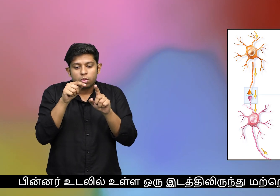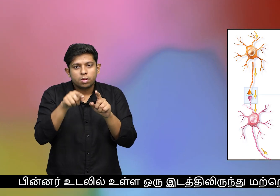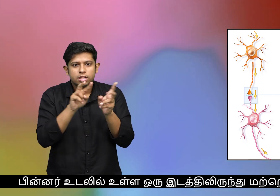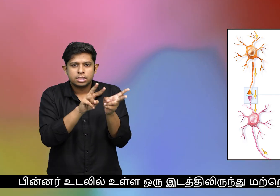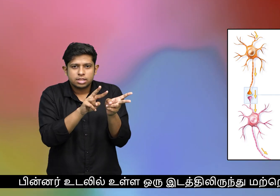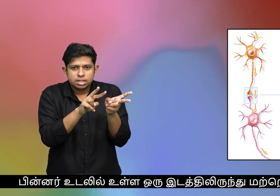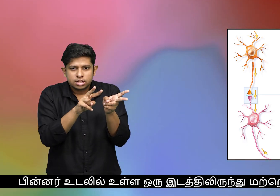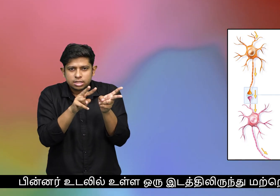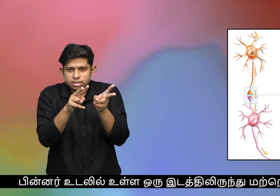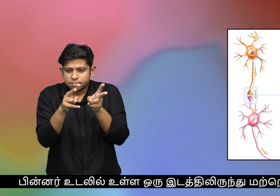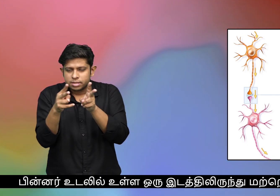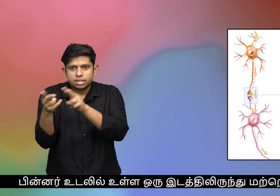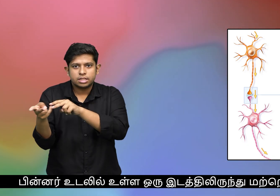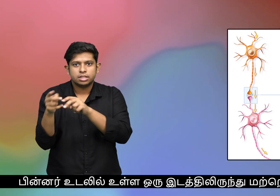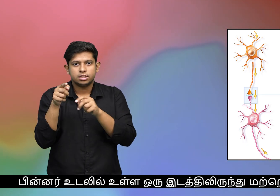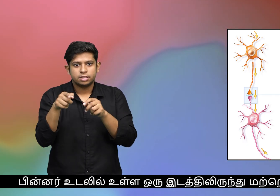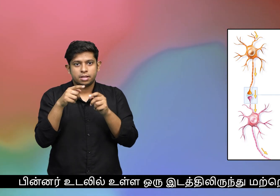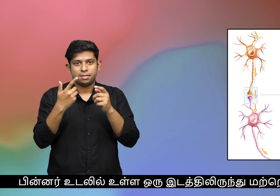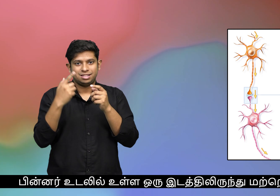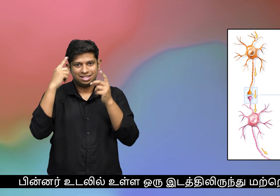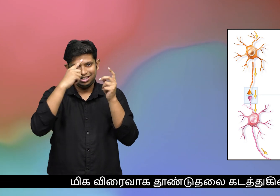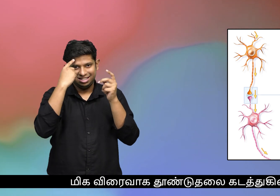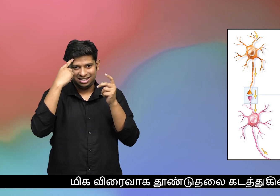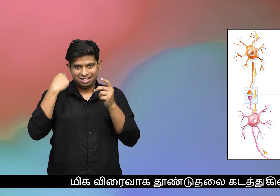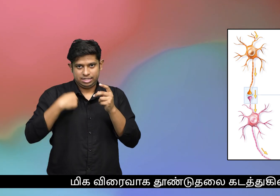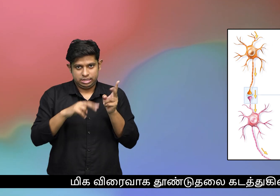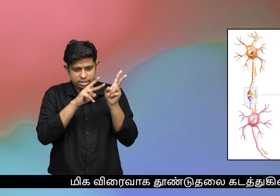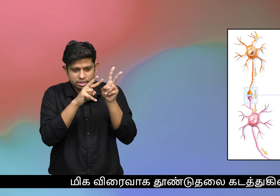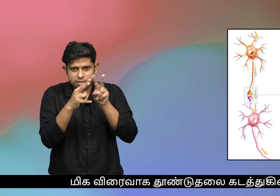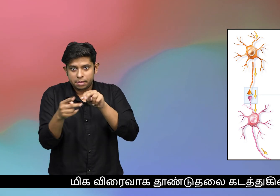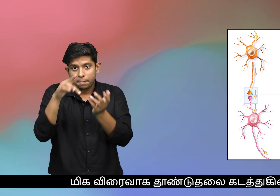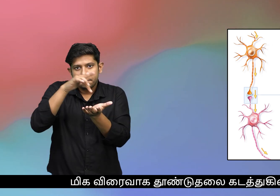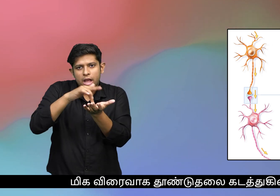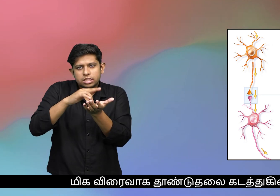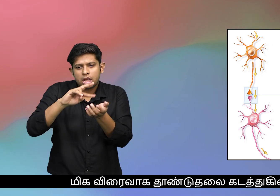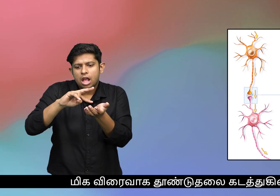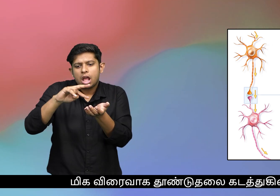உள்ள ஒரு இடத்திலிருந்து மற்றொரு இடத்திற்கு மிக விரைவாக தூண்டுதலை கடக்கின்றன.